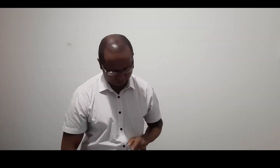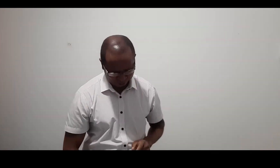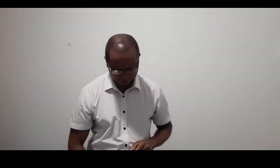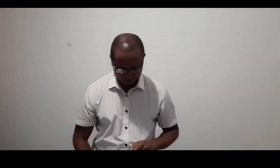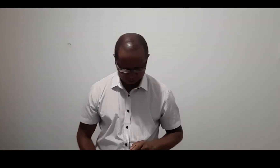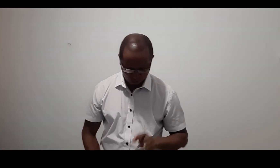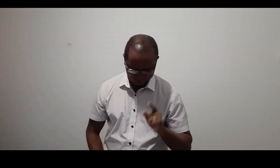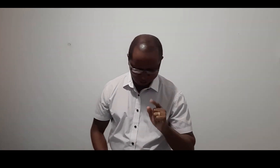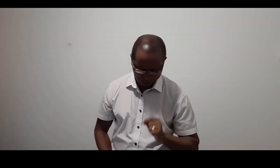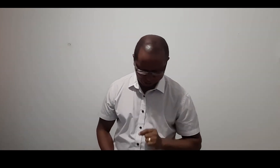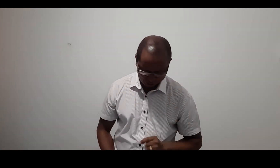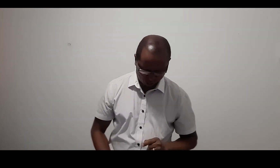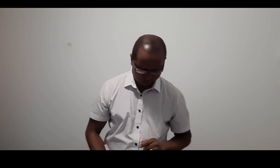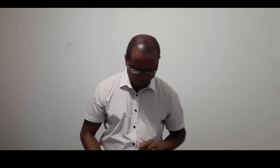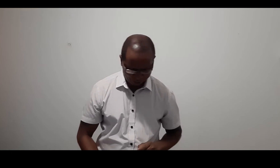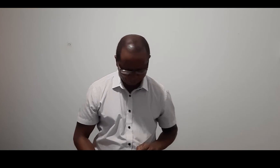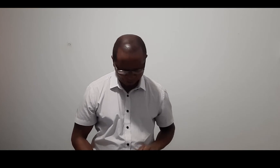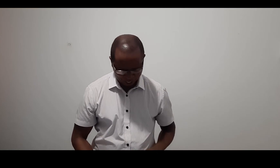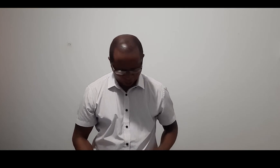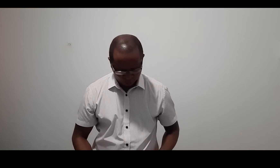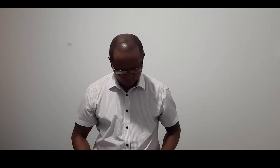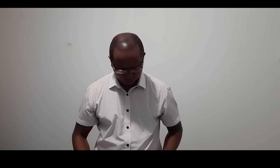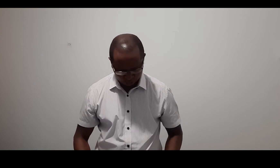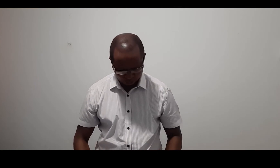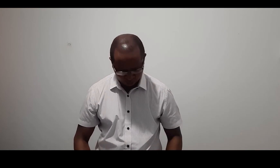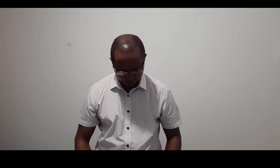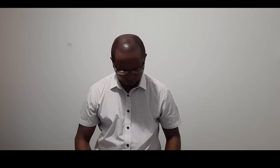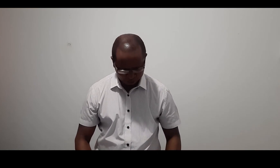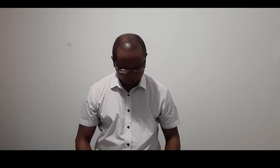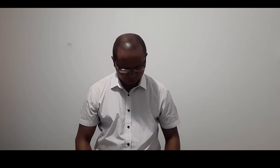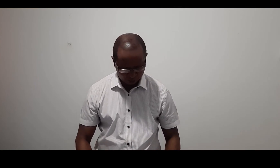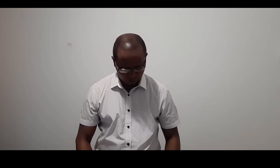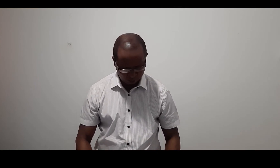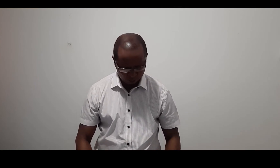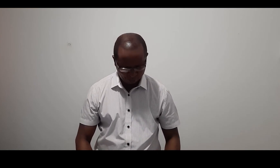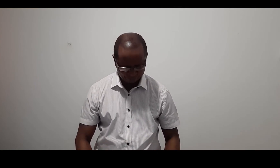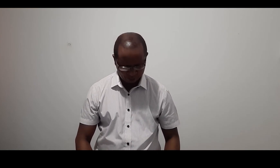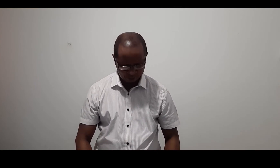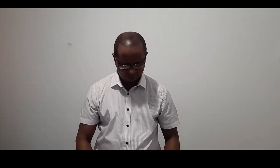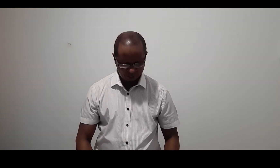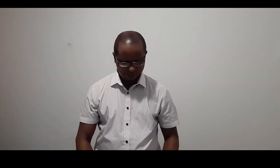Sambatsika eno hoe ngeny nylazan' jesosy zany e amy Lioka toko fafito ambiny folo na andiny faraky amy roapolo: